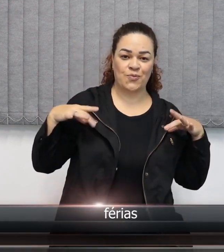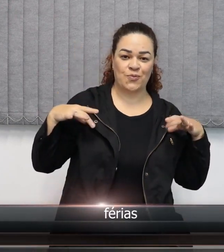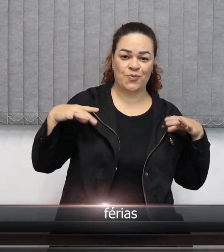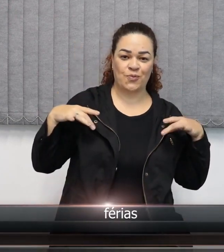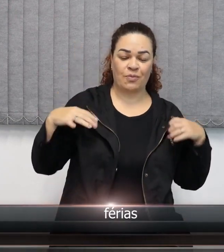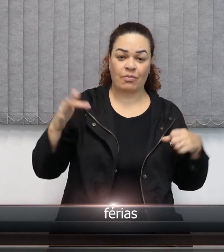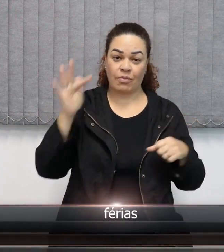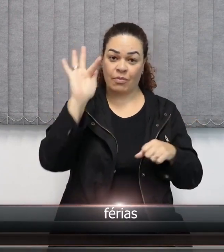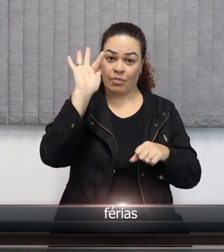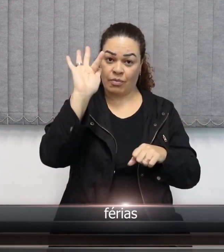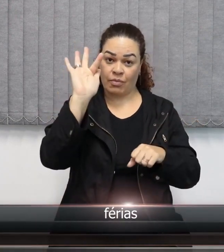férias,